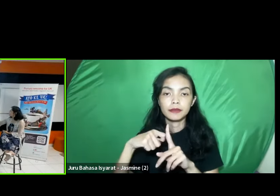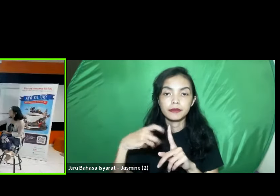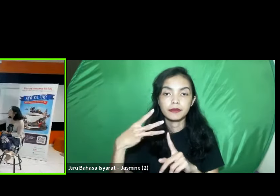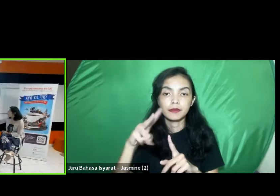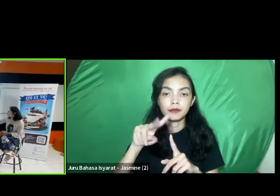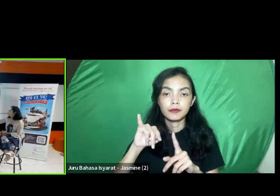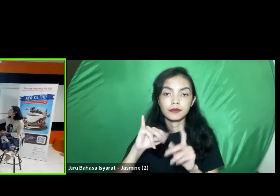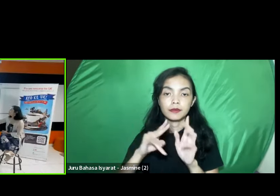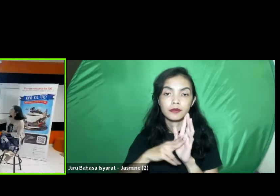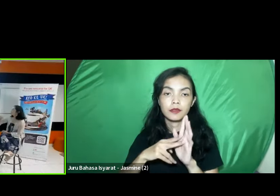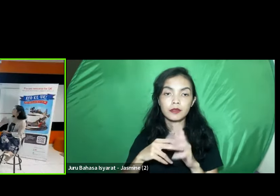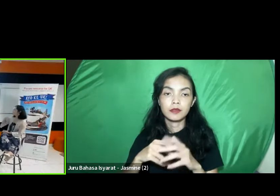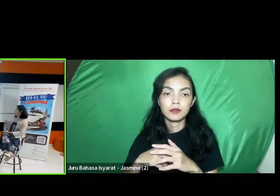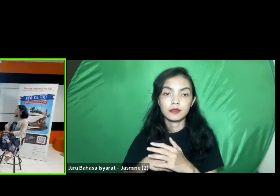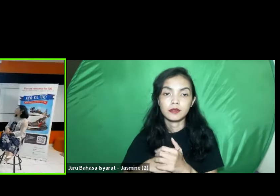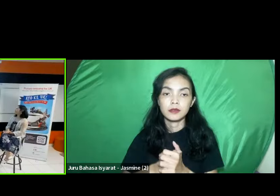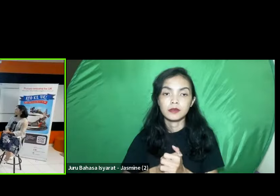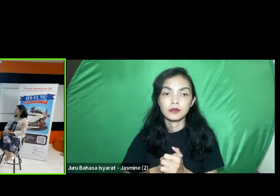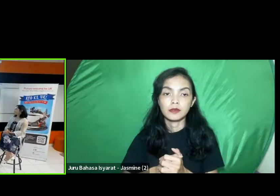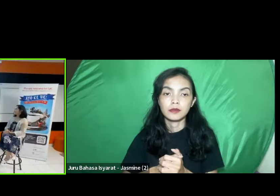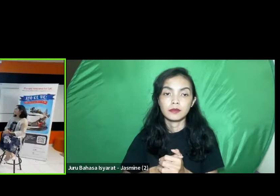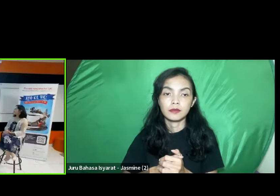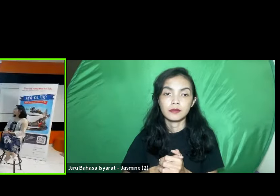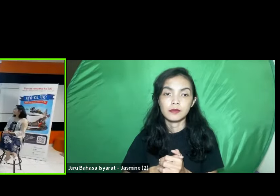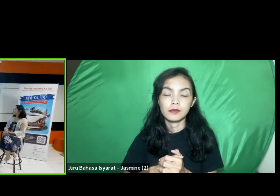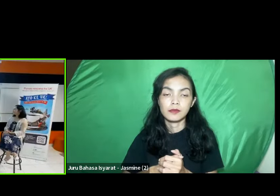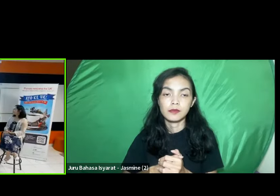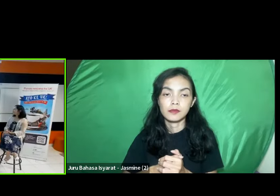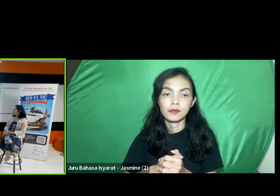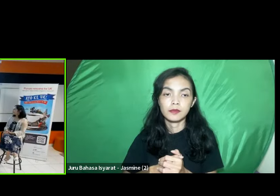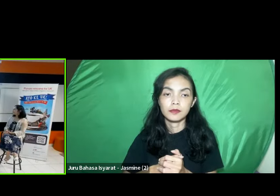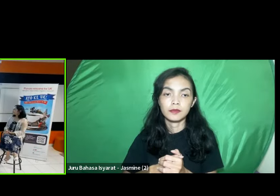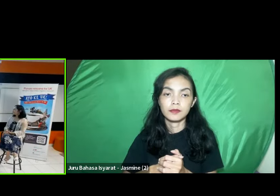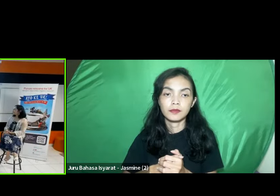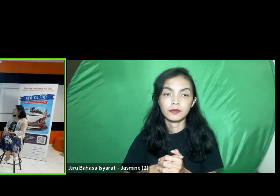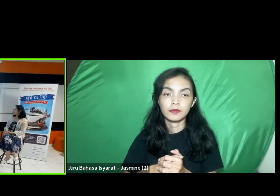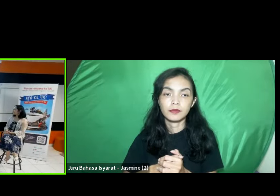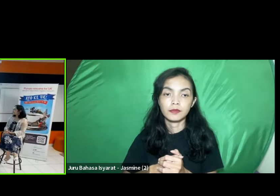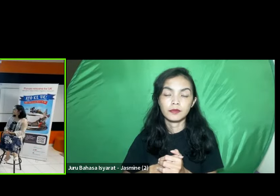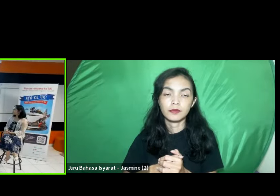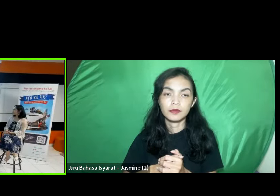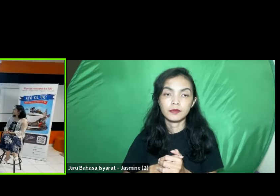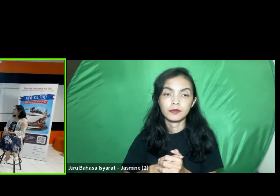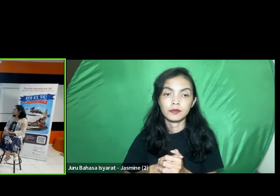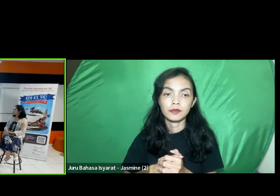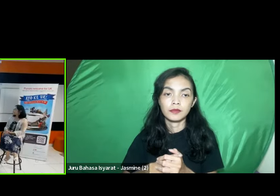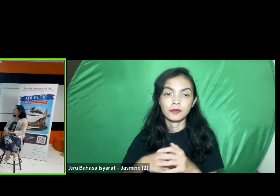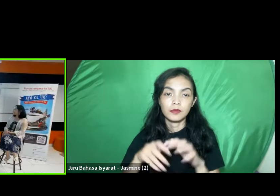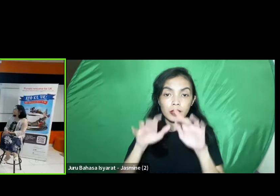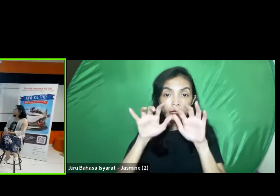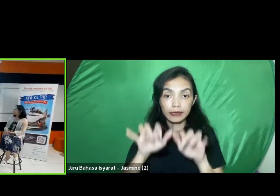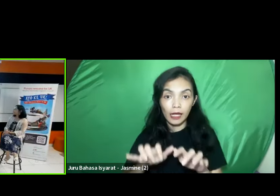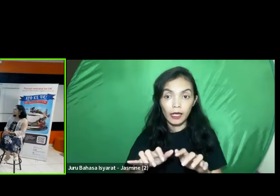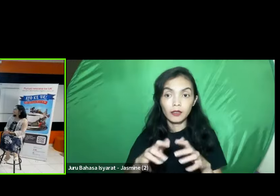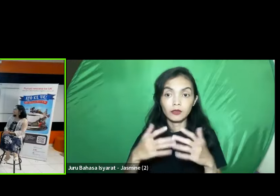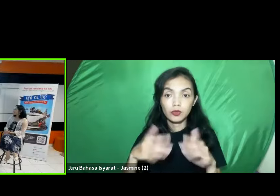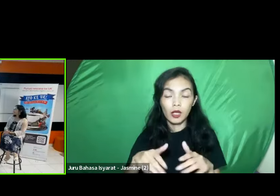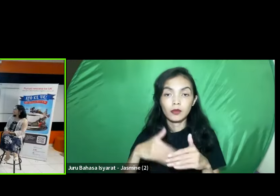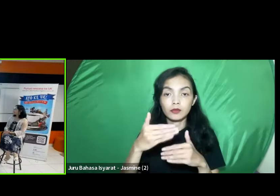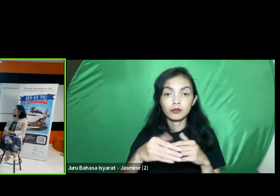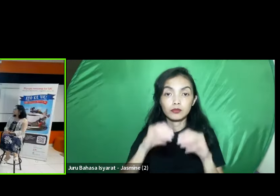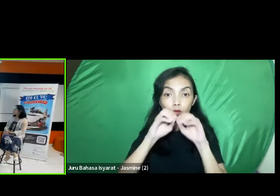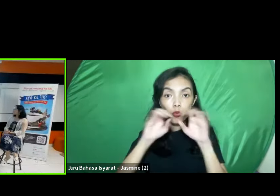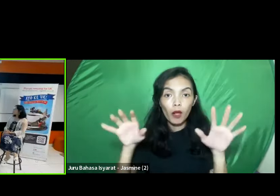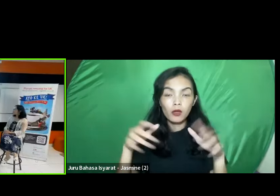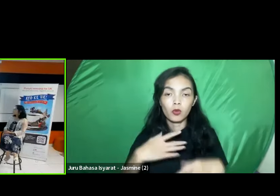sharing butuh-butuh Kak untuk yang di zoom Oke kalau gua waktu itu habis pengumuman kan itu gak disangka-sangka ya